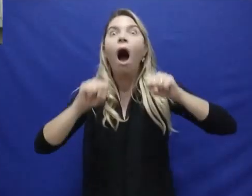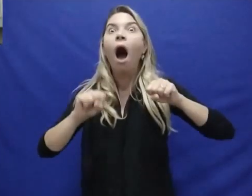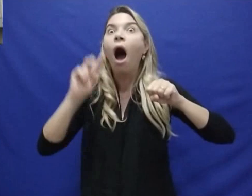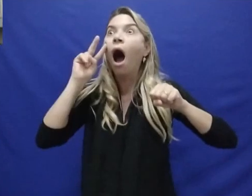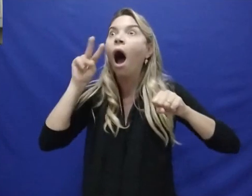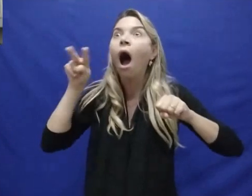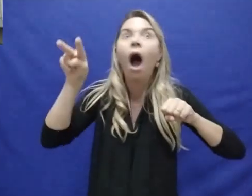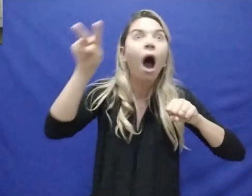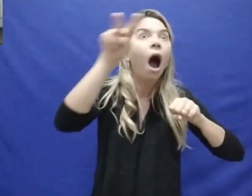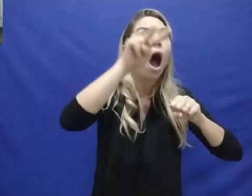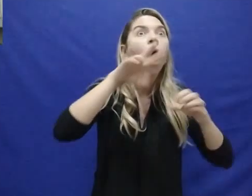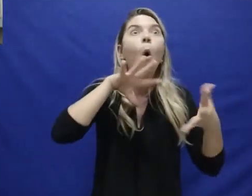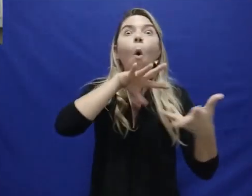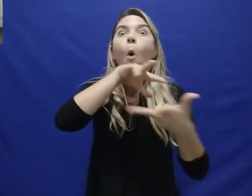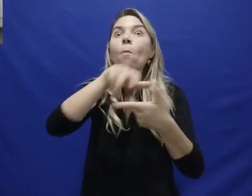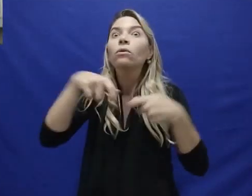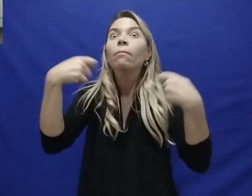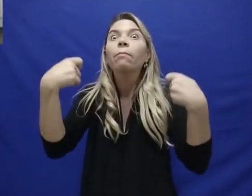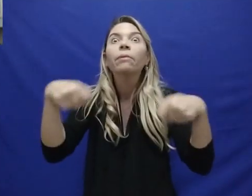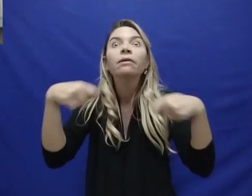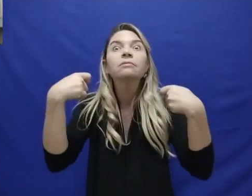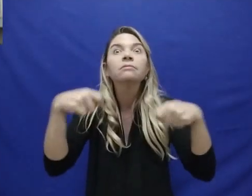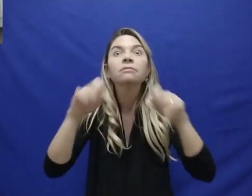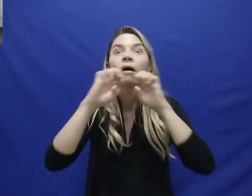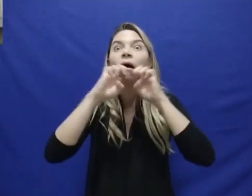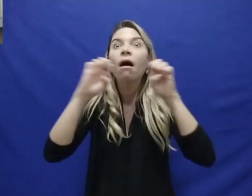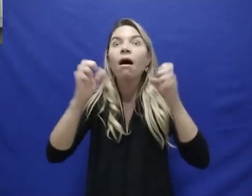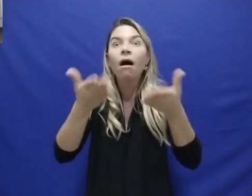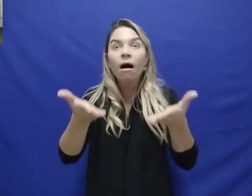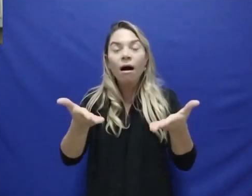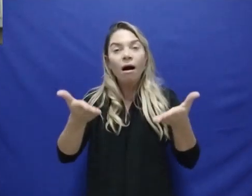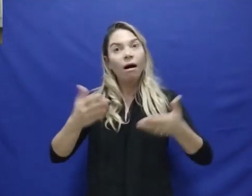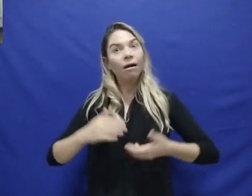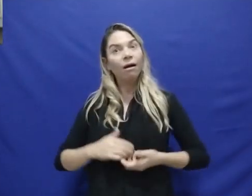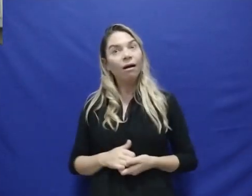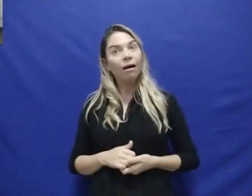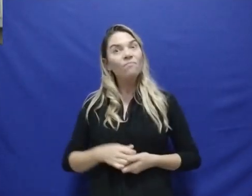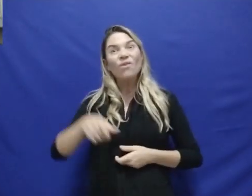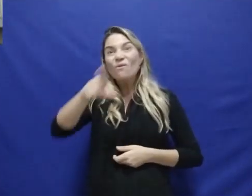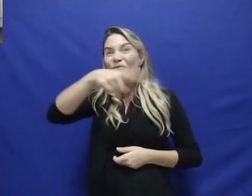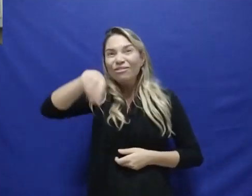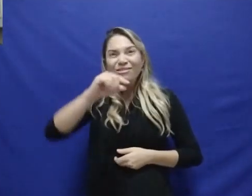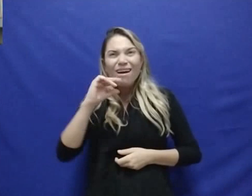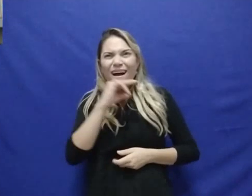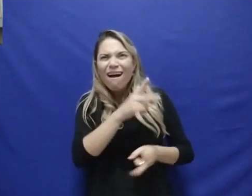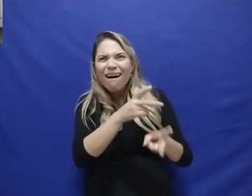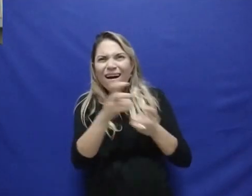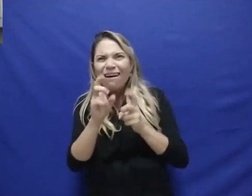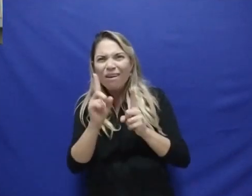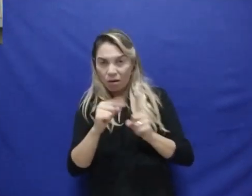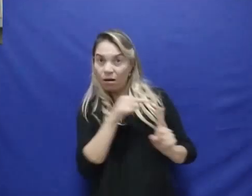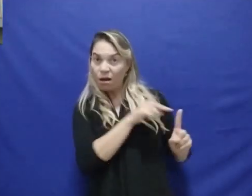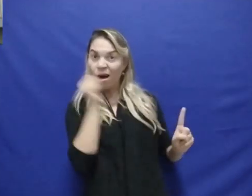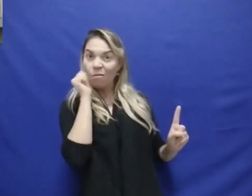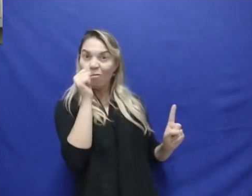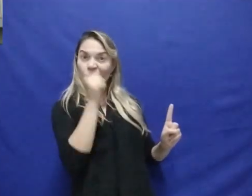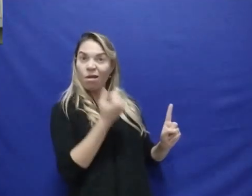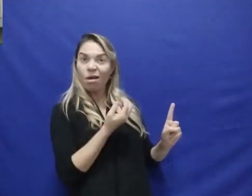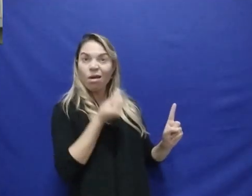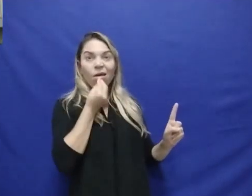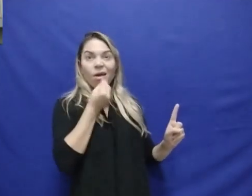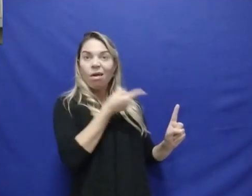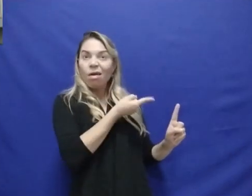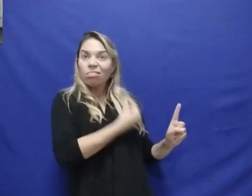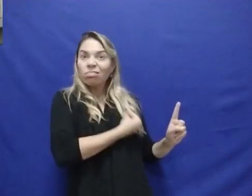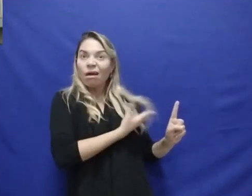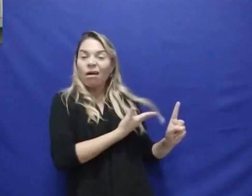prontos para a ceifa. Jesus estava dizendo: vocês não perceberam uma mulher aqui, carente da mensagem do reino,